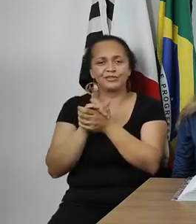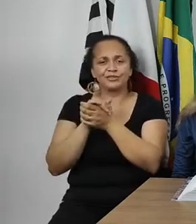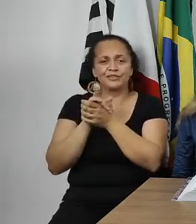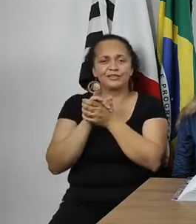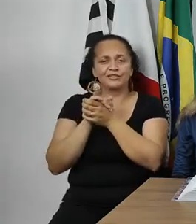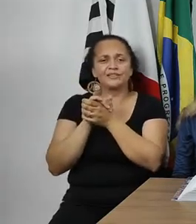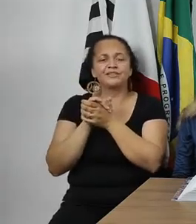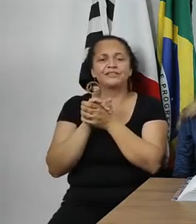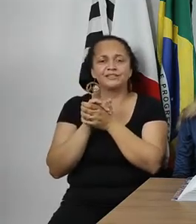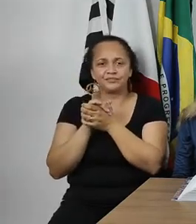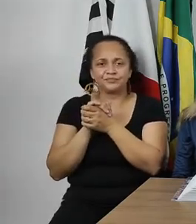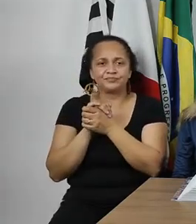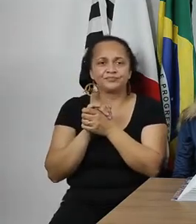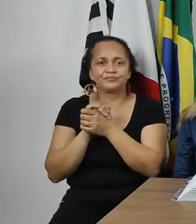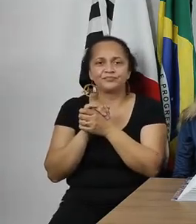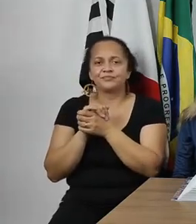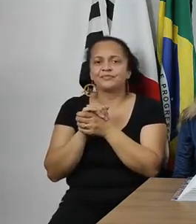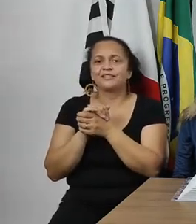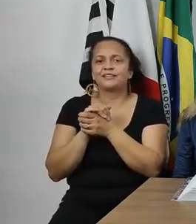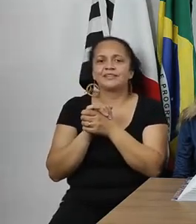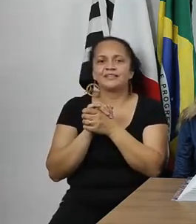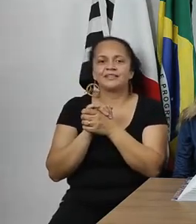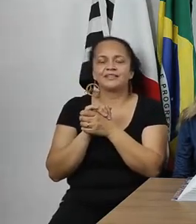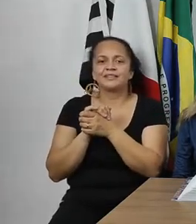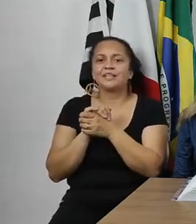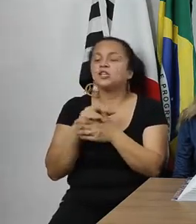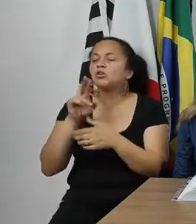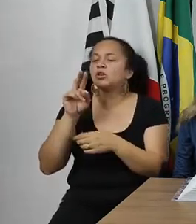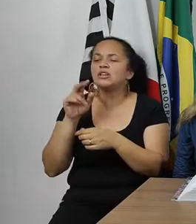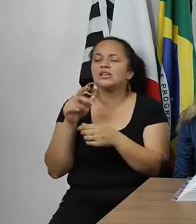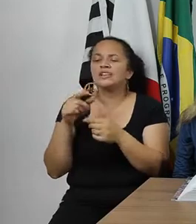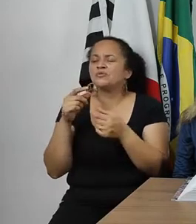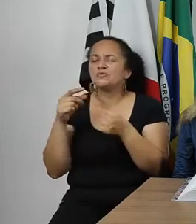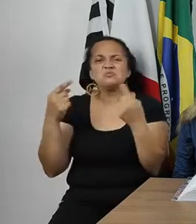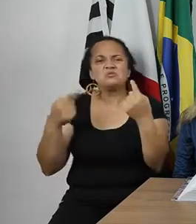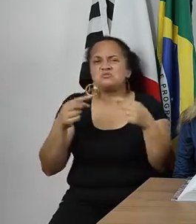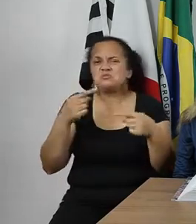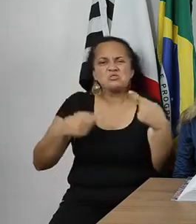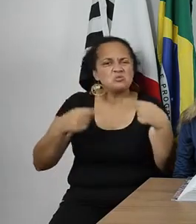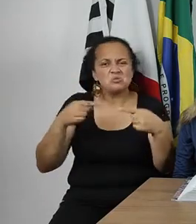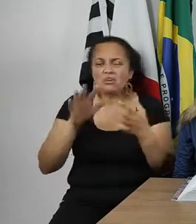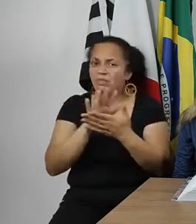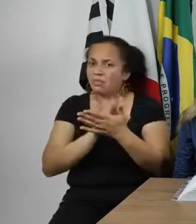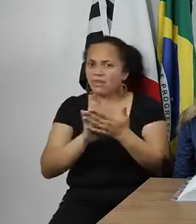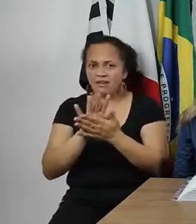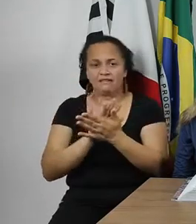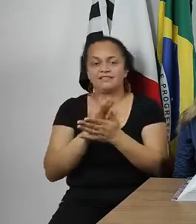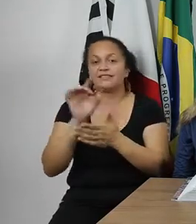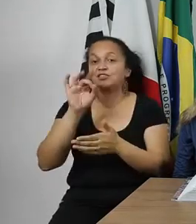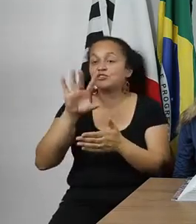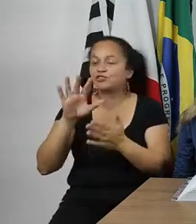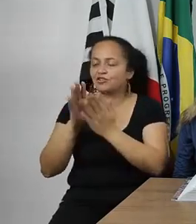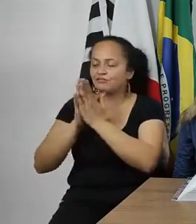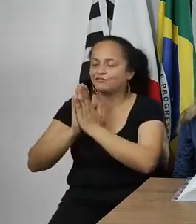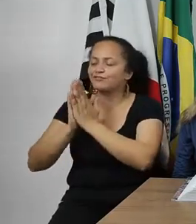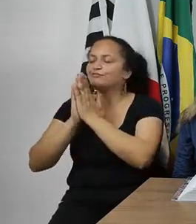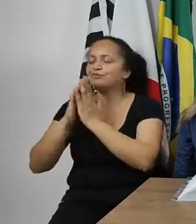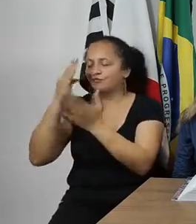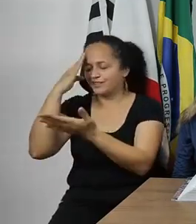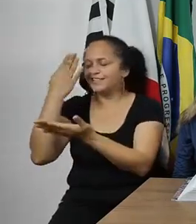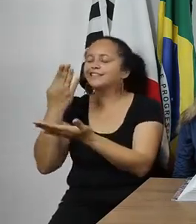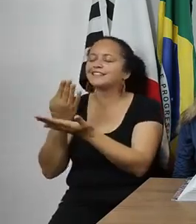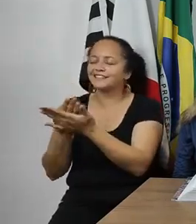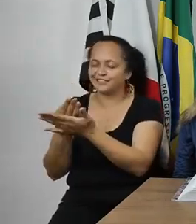como a Thaís disse, não a levantou nenhuma, não falou nada para ele. Ele apenas orou e confiou